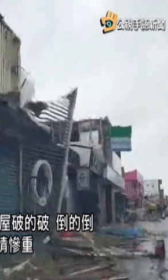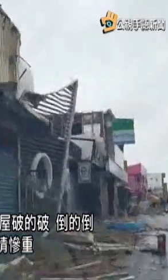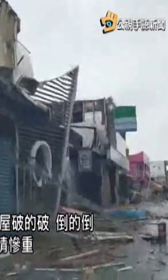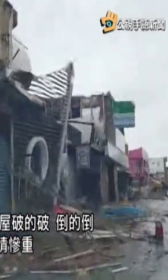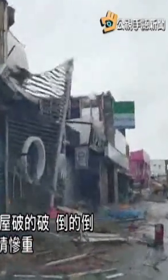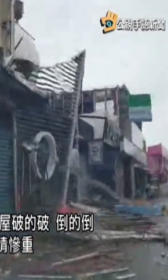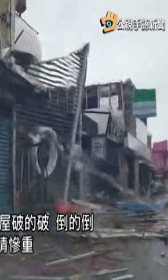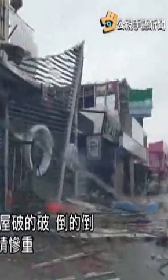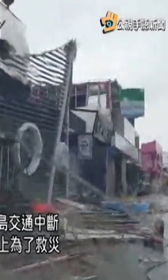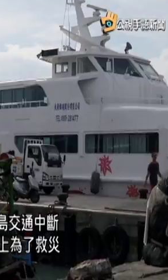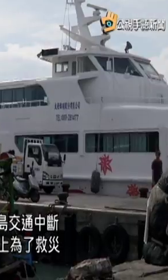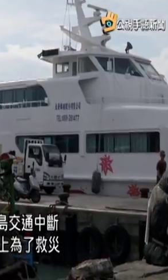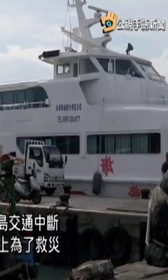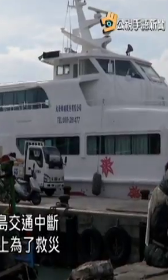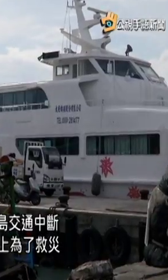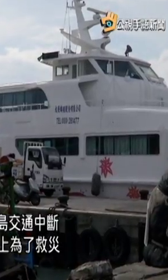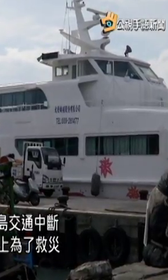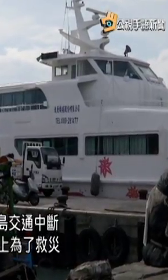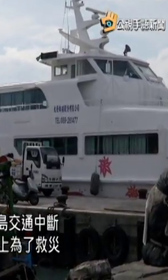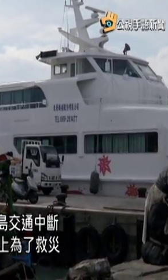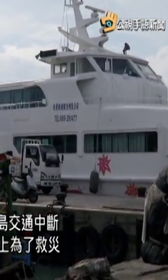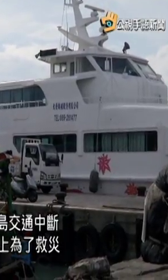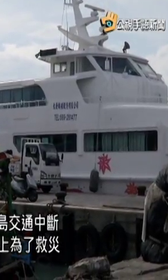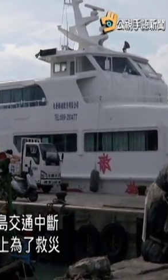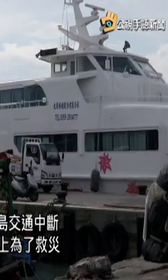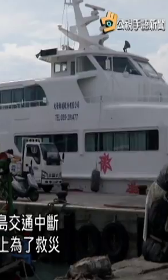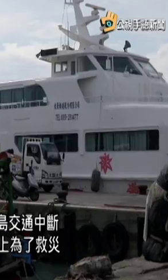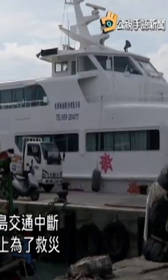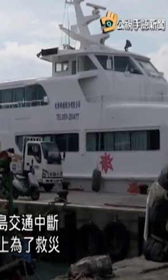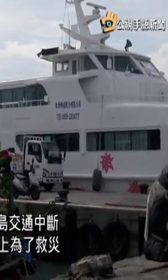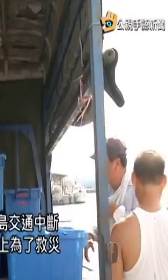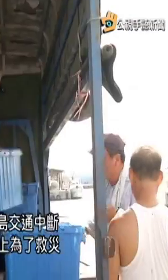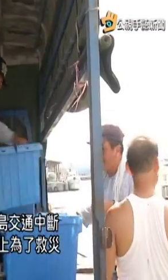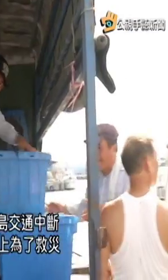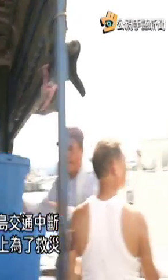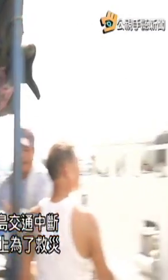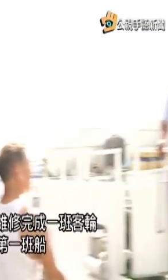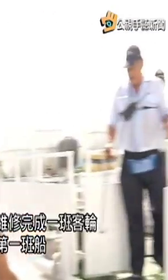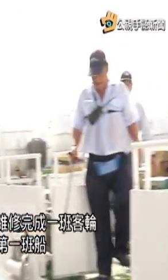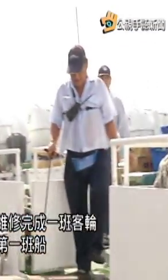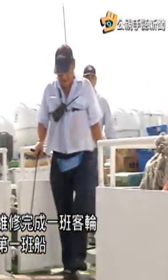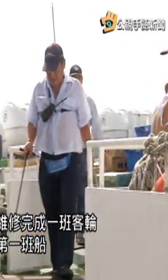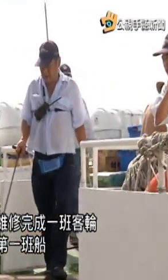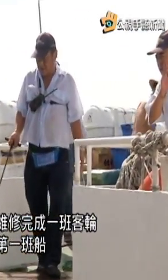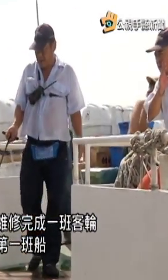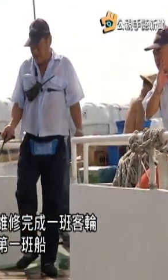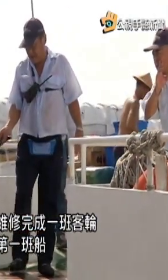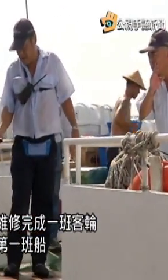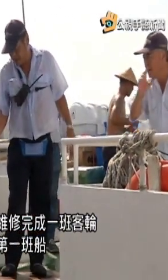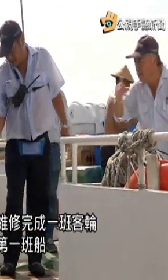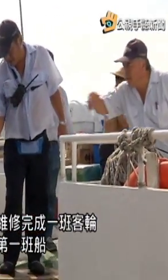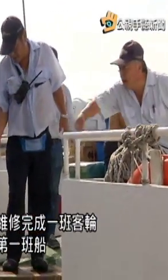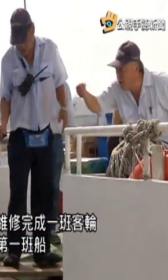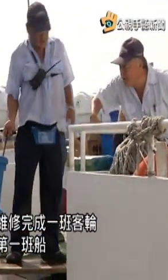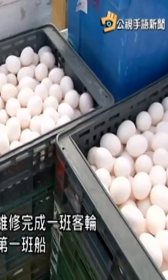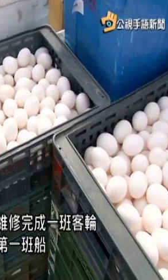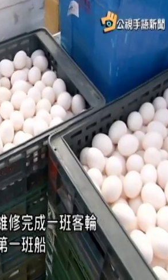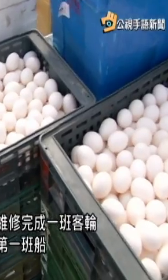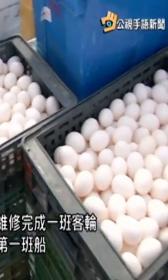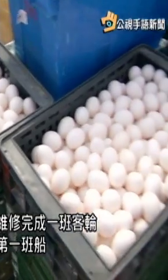重。但是离岛交通中断，10号早上为了救灾，客轮业者赶紧维修完成一班客轮，开出第一